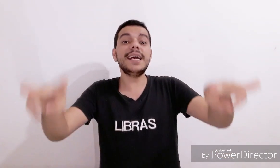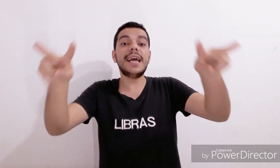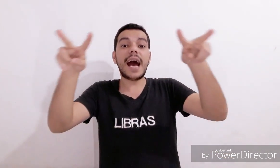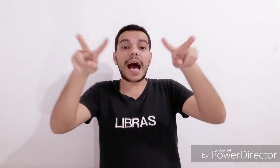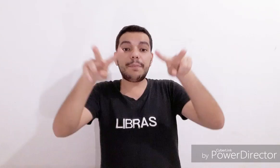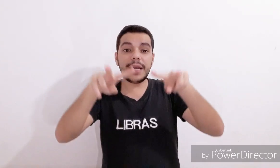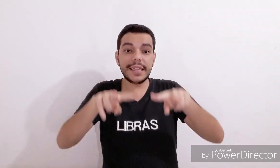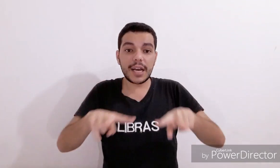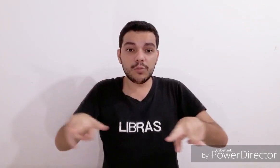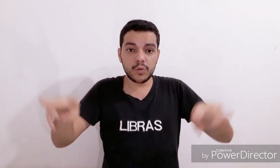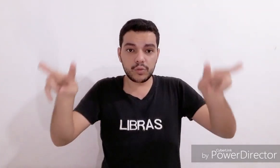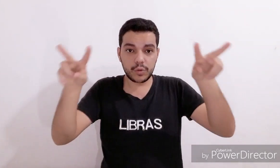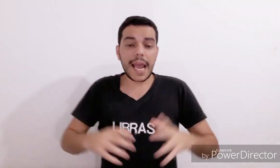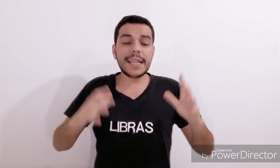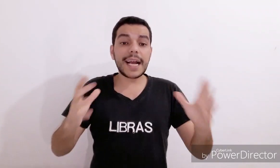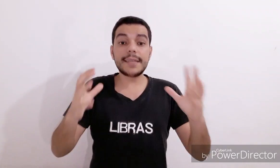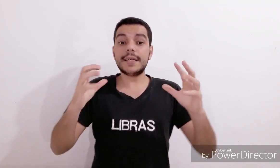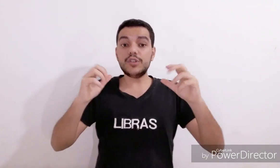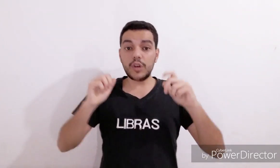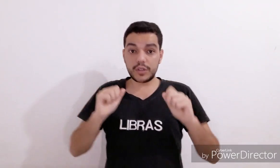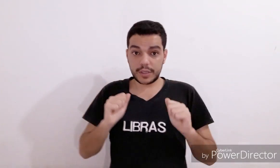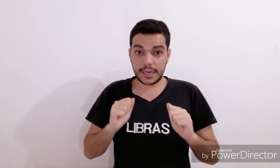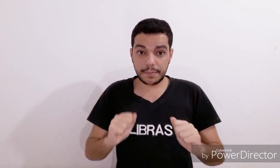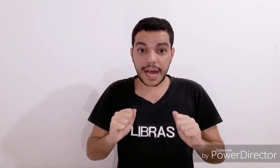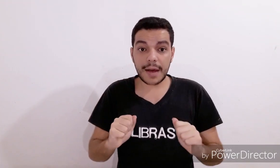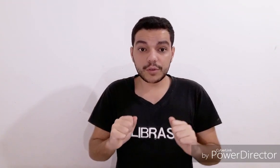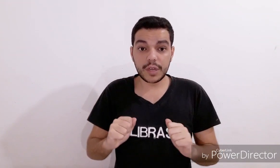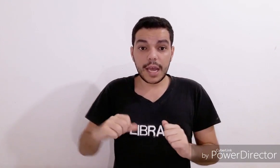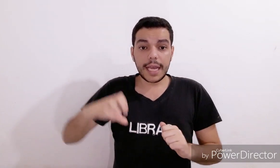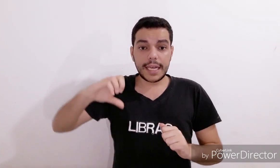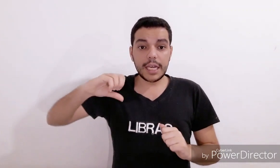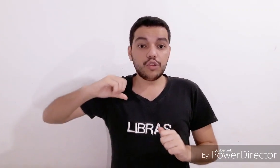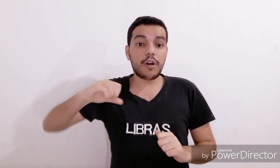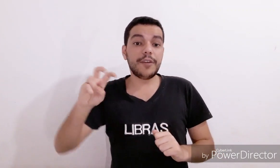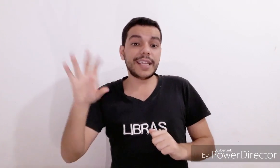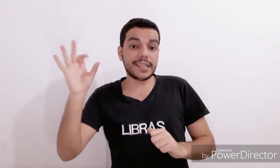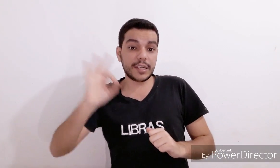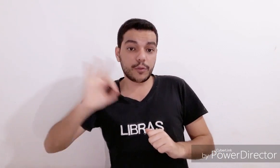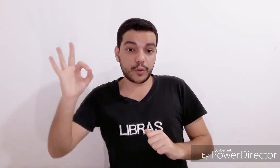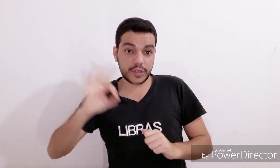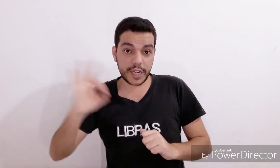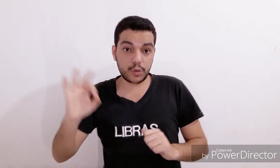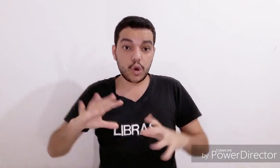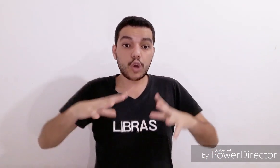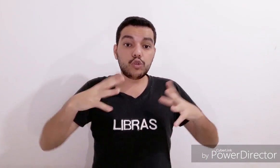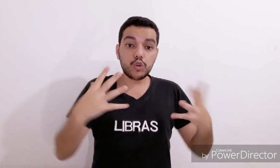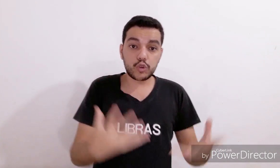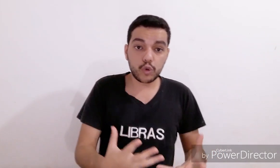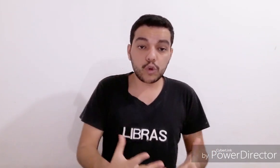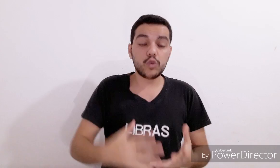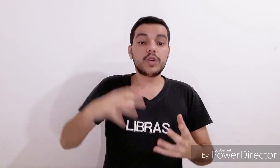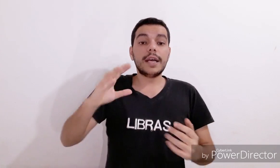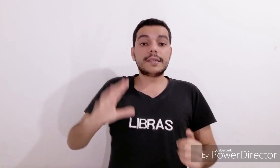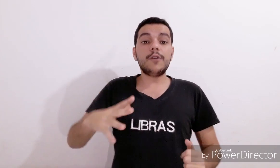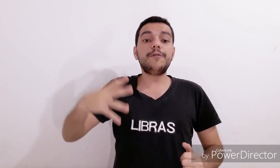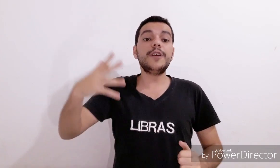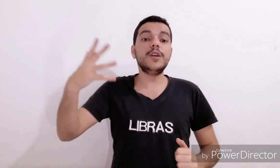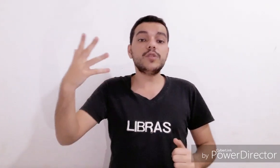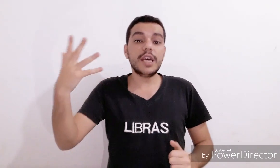dele apreender o mundo. É interessante nós lembrarmos que 95% dos surdos são filhos